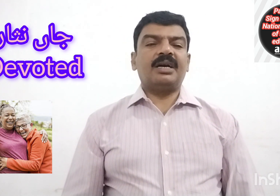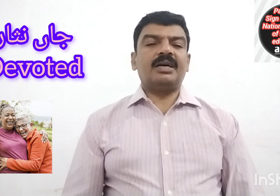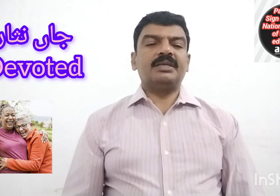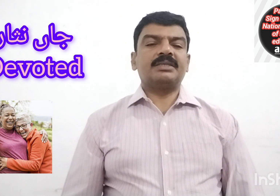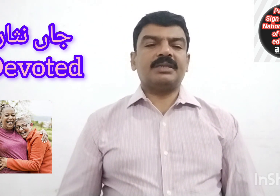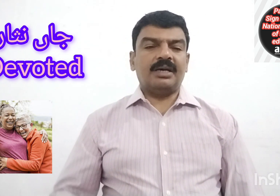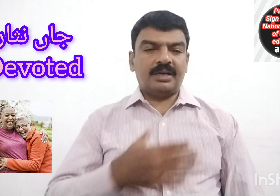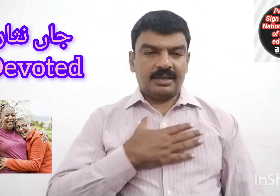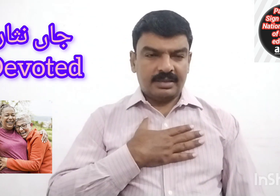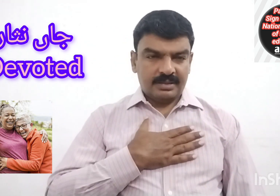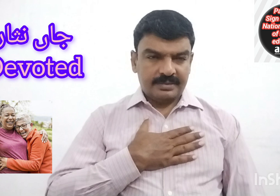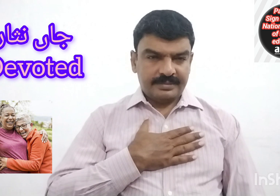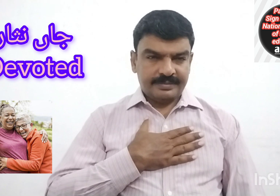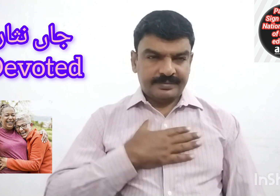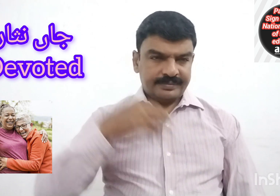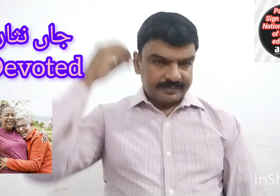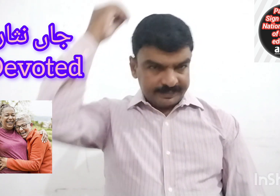जान निसार,